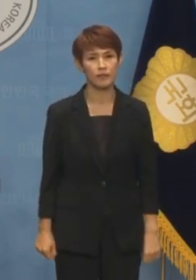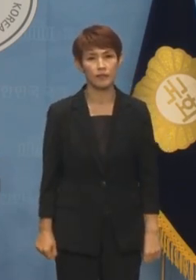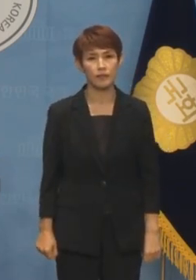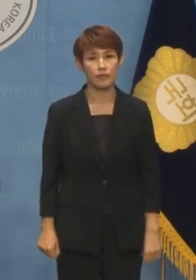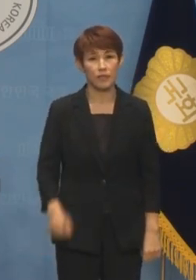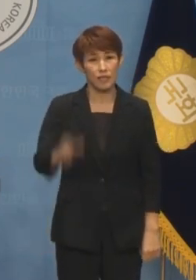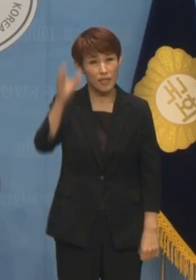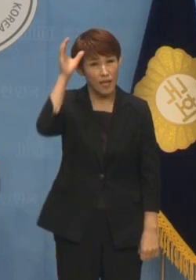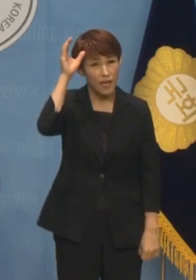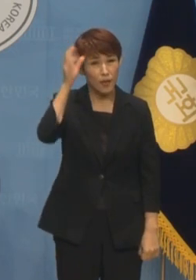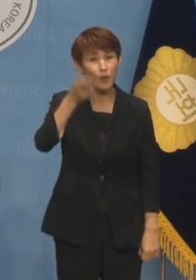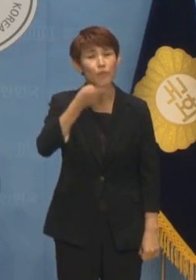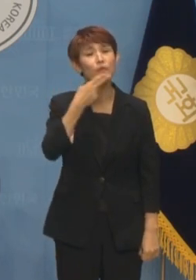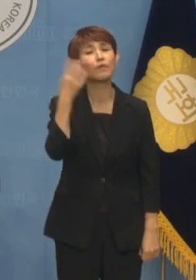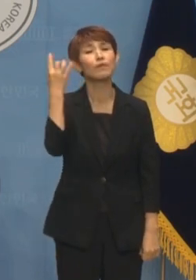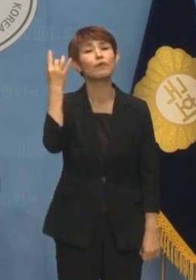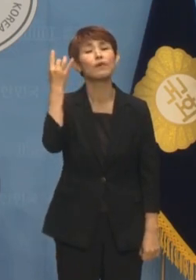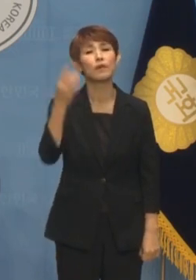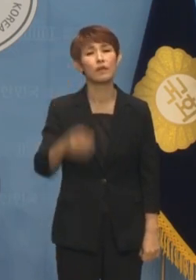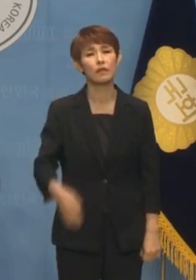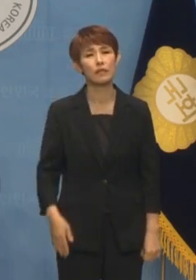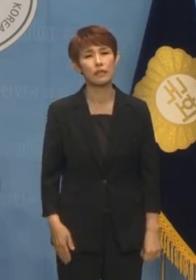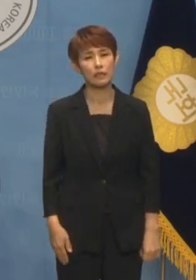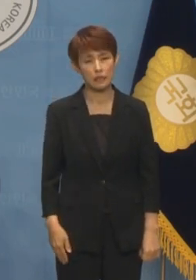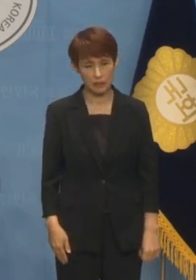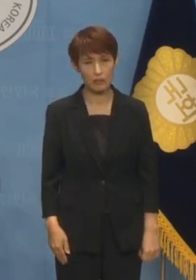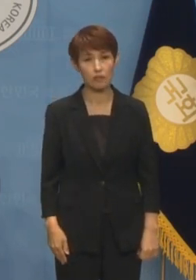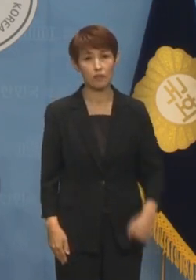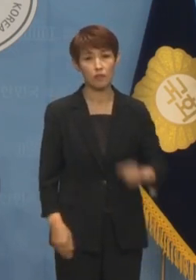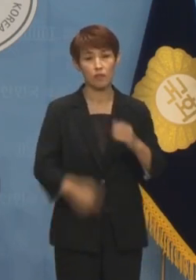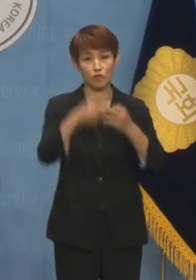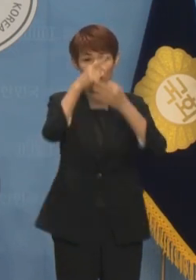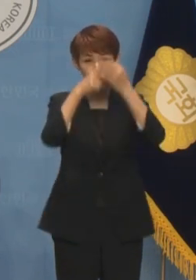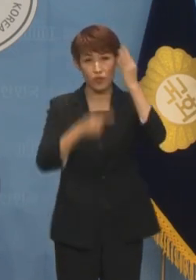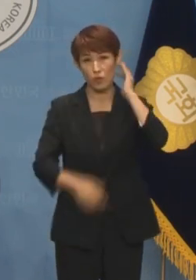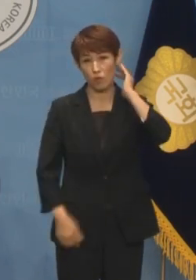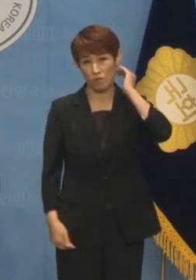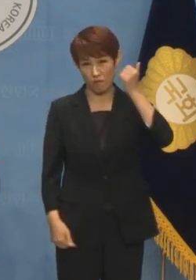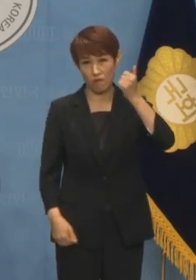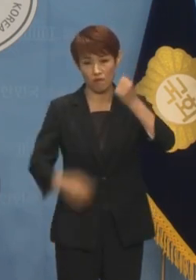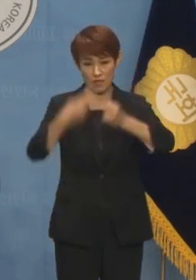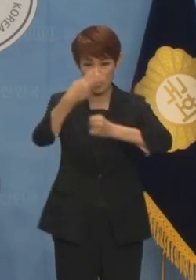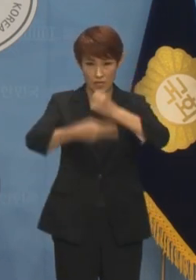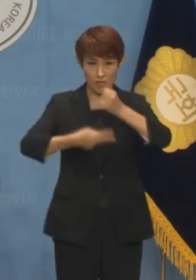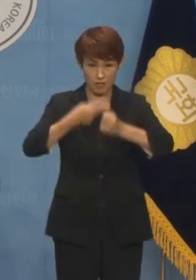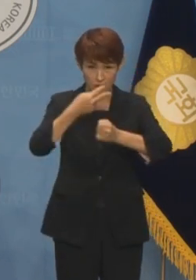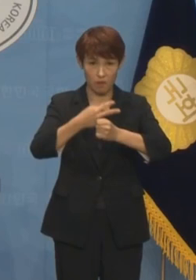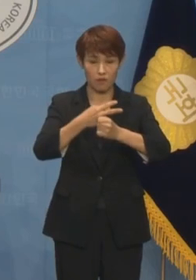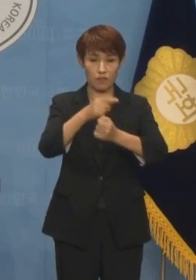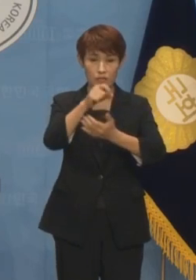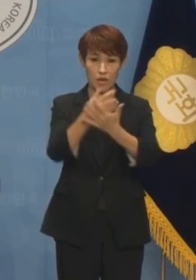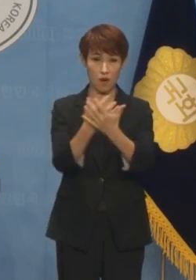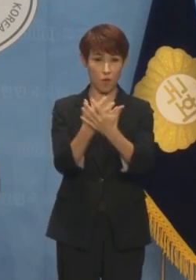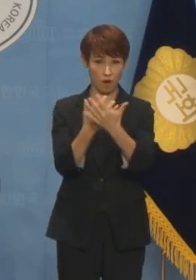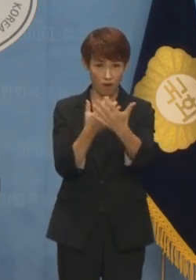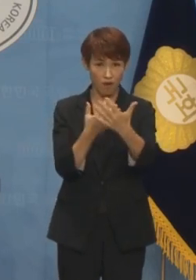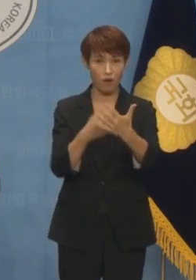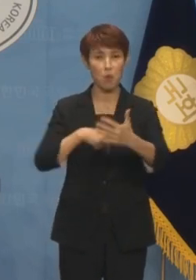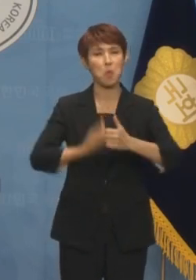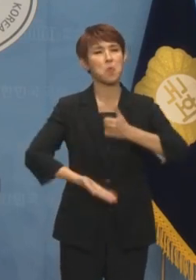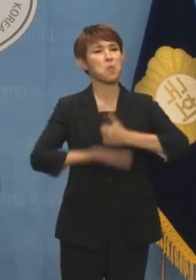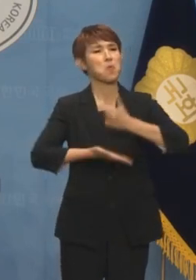기대도 없었습니다. 역시나 윤석열 대통령의 집권 2년차 기자회견은